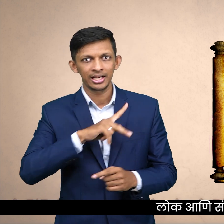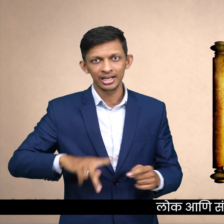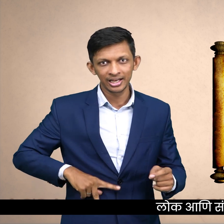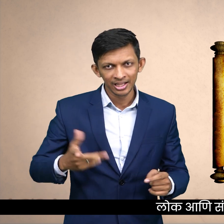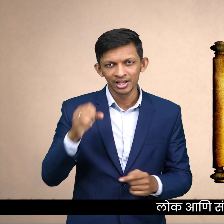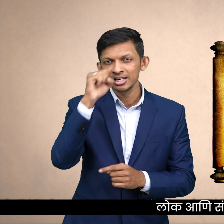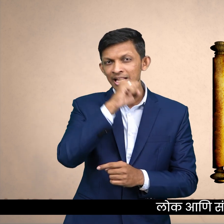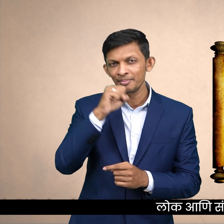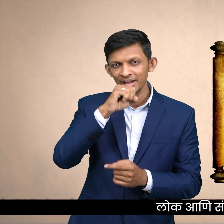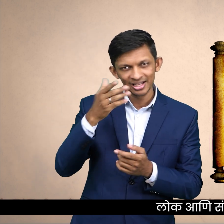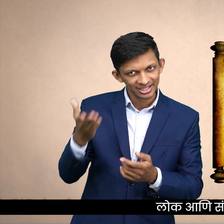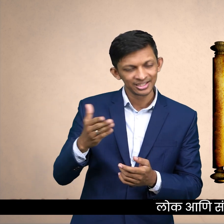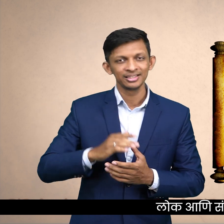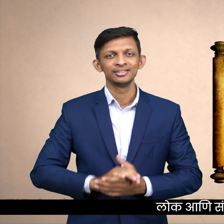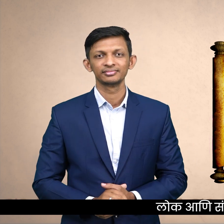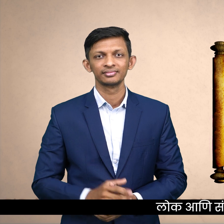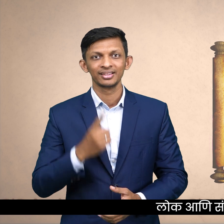देते.